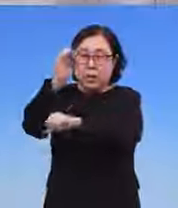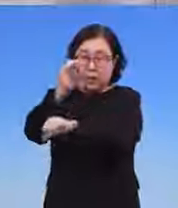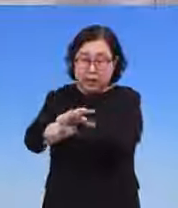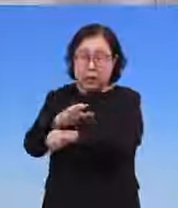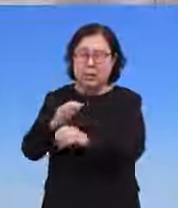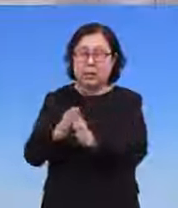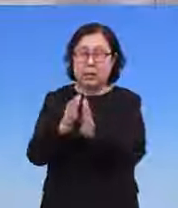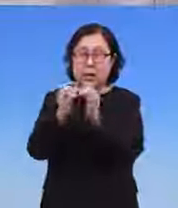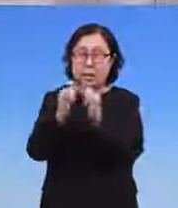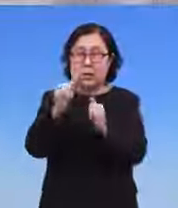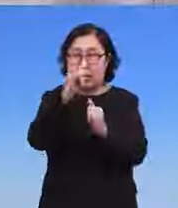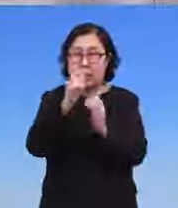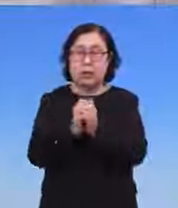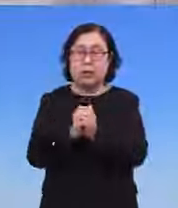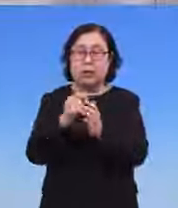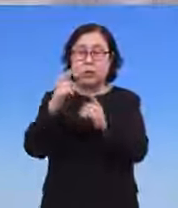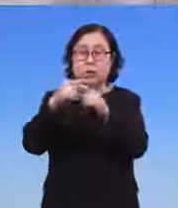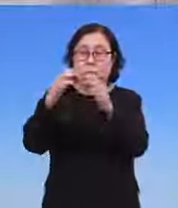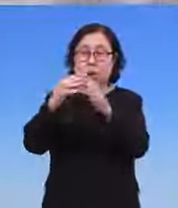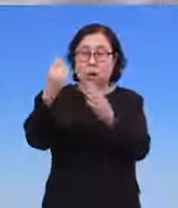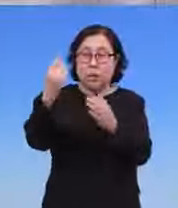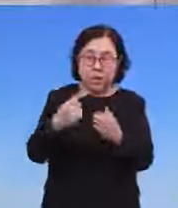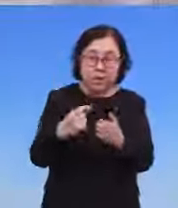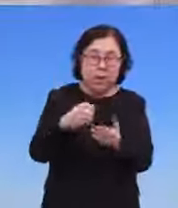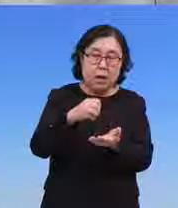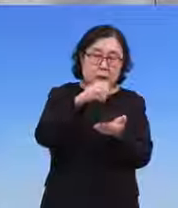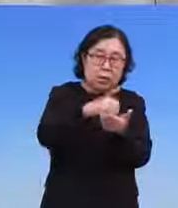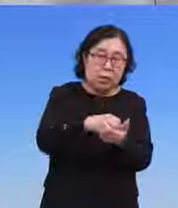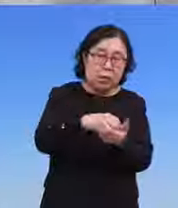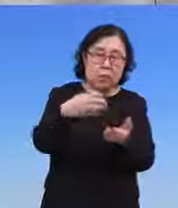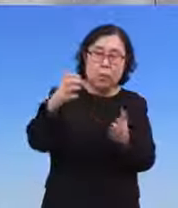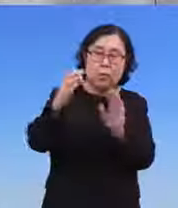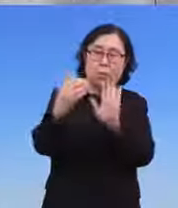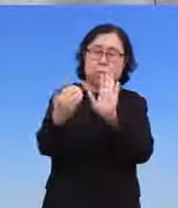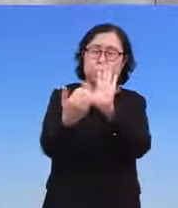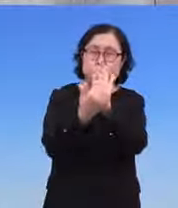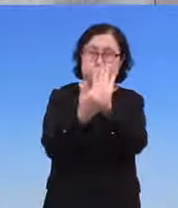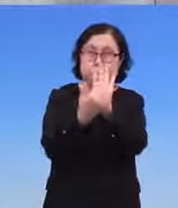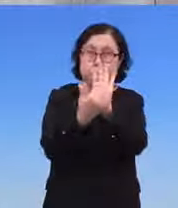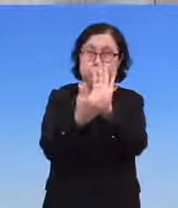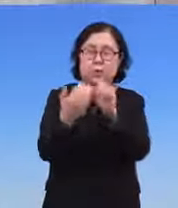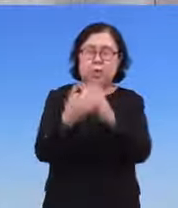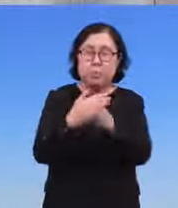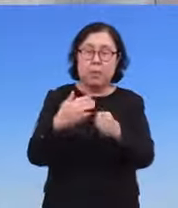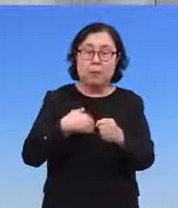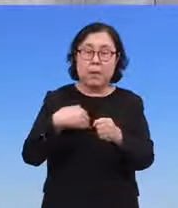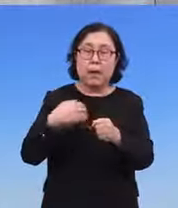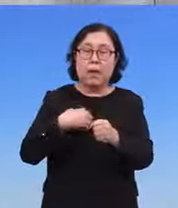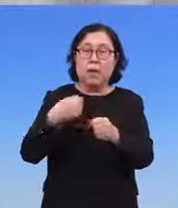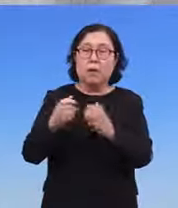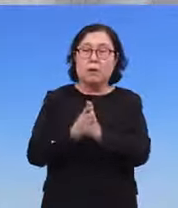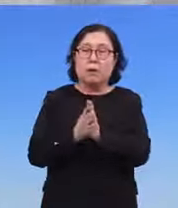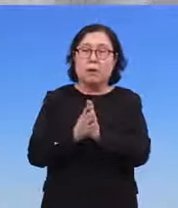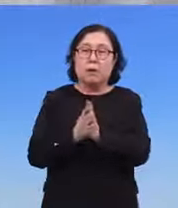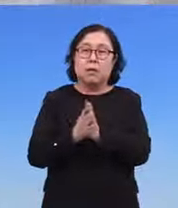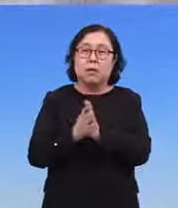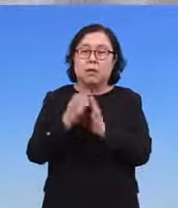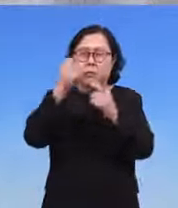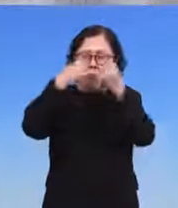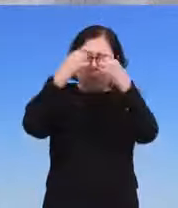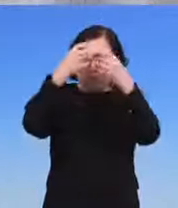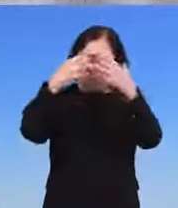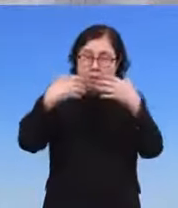받아준다는 겁니다. 펑펑 우는데 그 가슴 아픈 수년의 시간을 보냈는데 왜 또